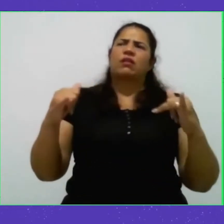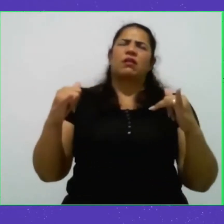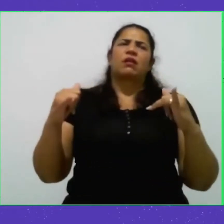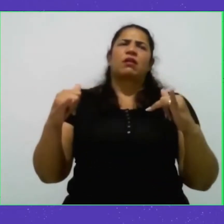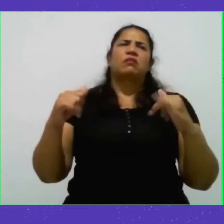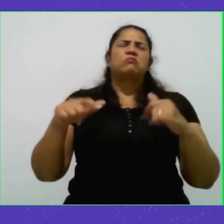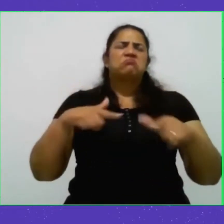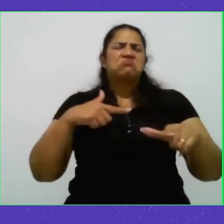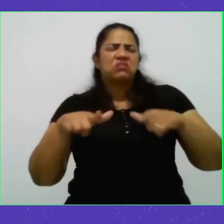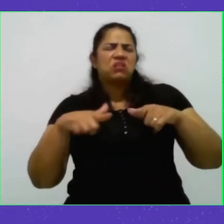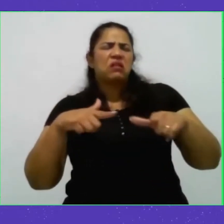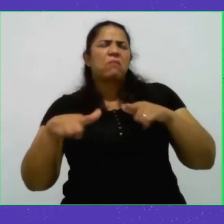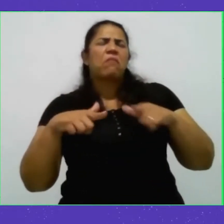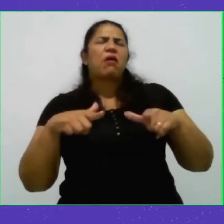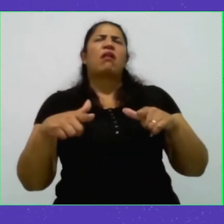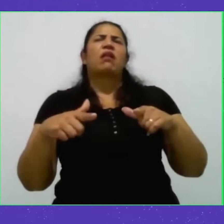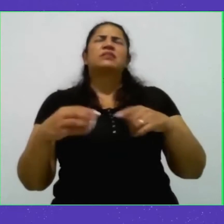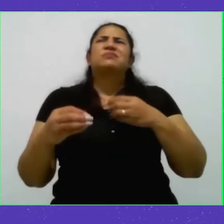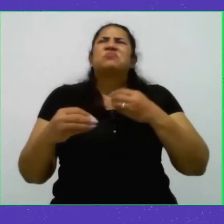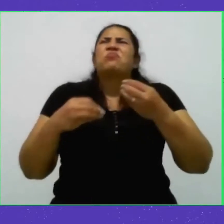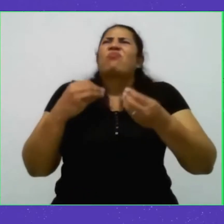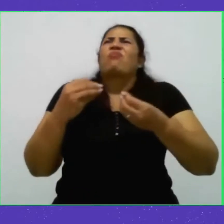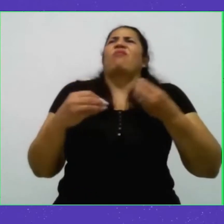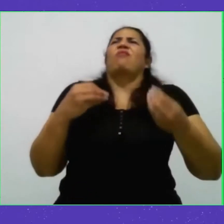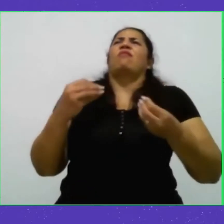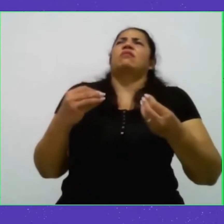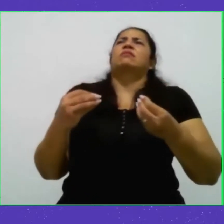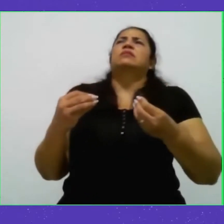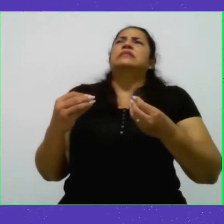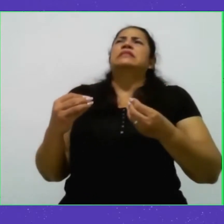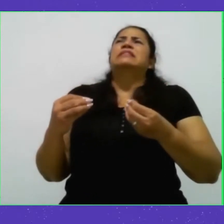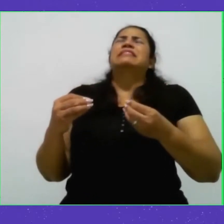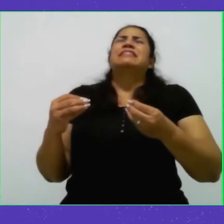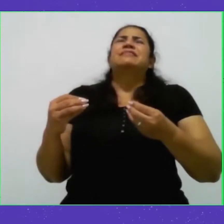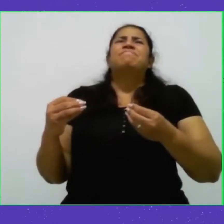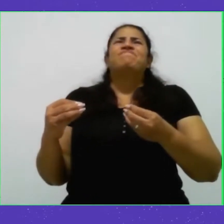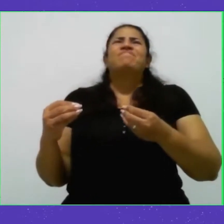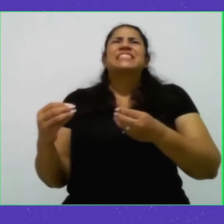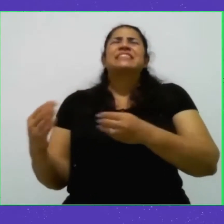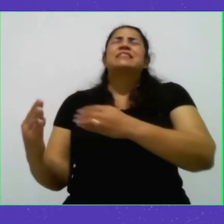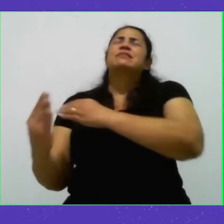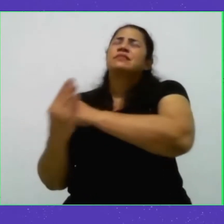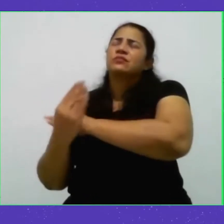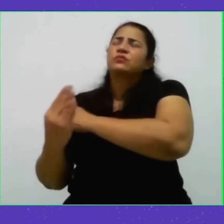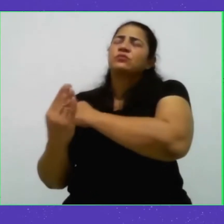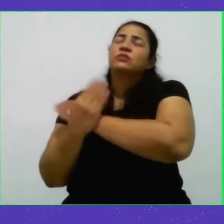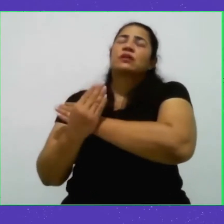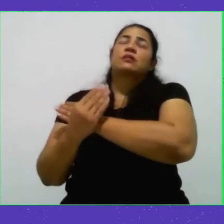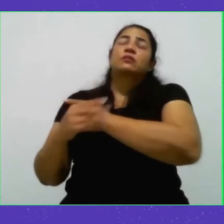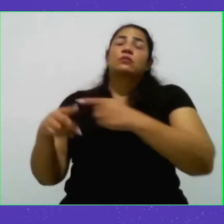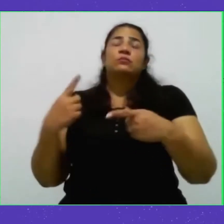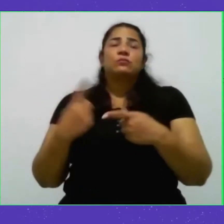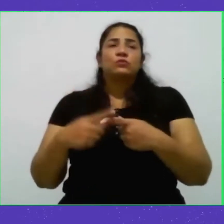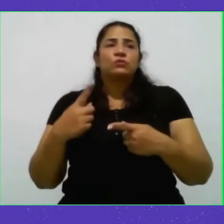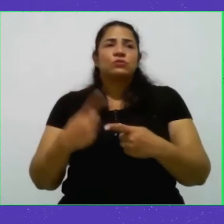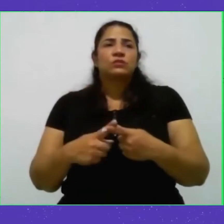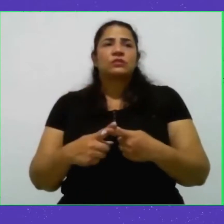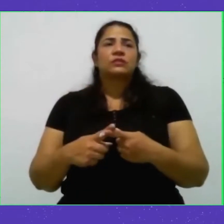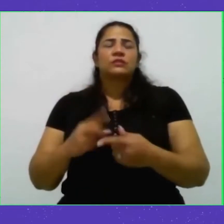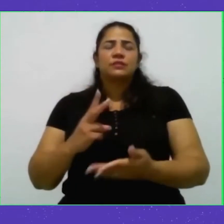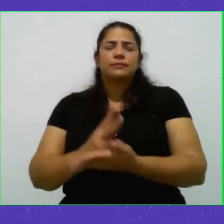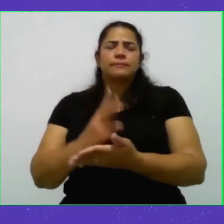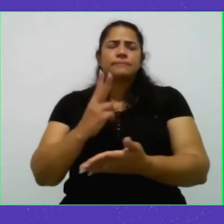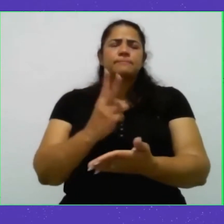sido curado, tem crescido, vivendo a vida normal da igreja. Nas reuniões, nos